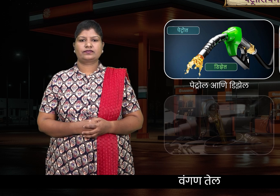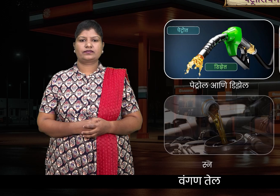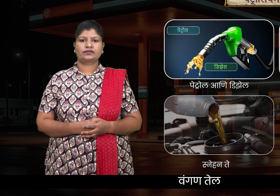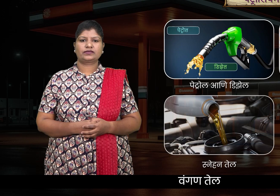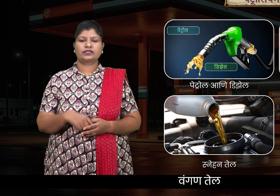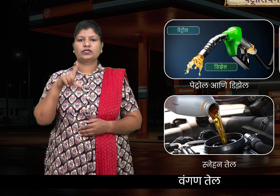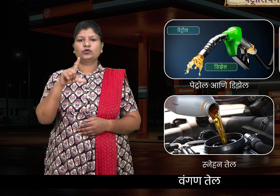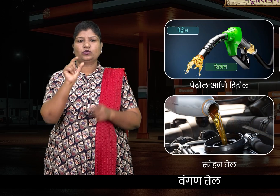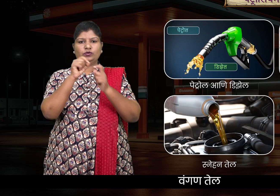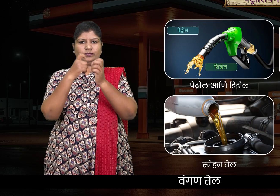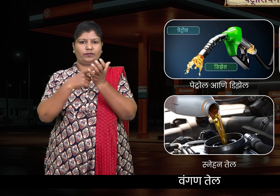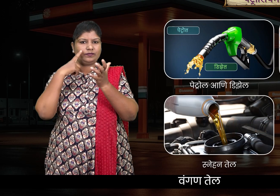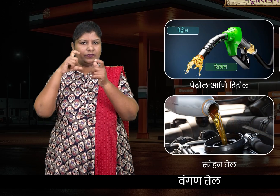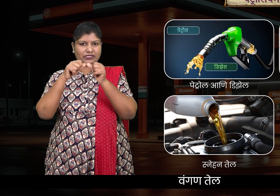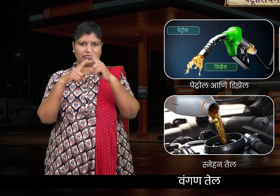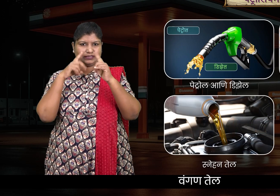वंगण तेल